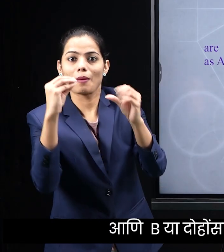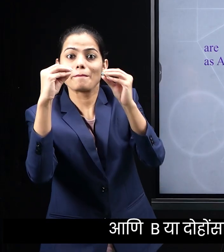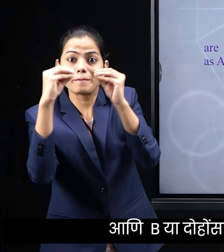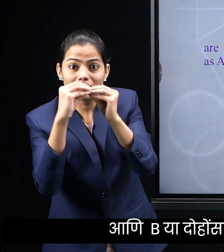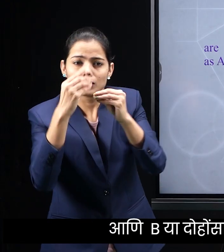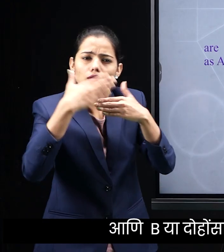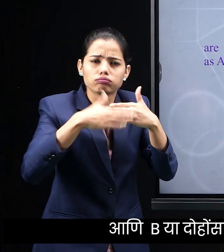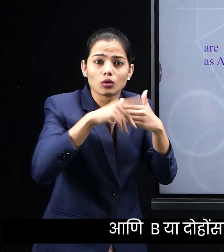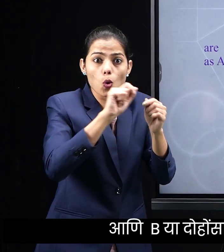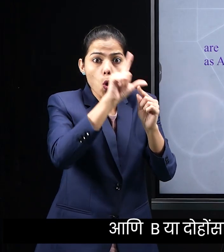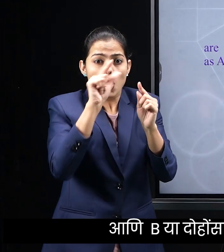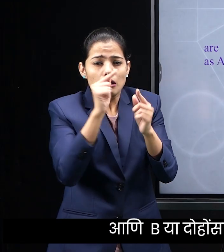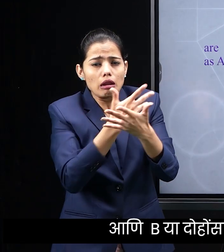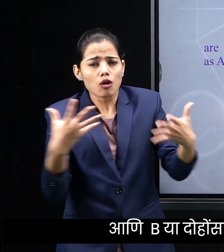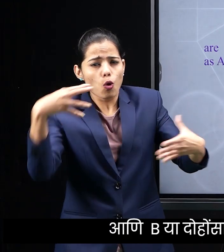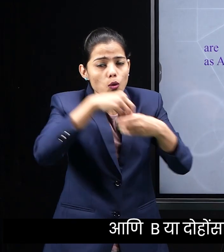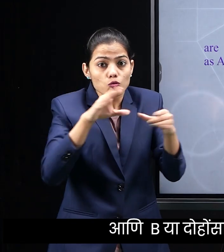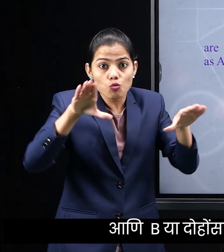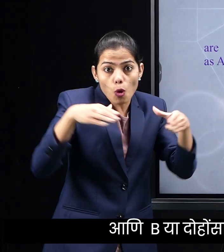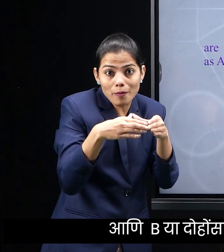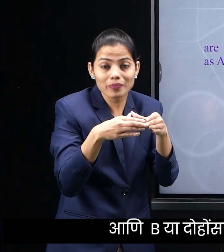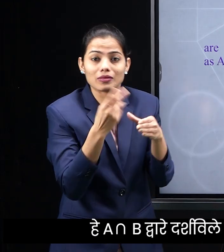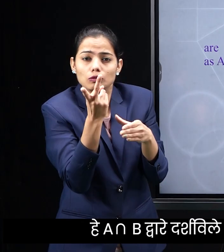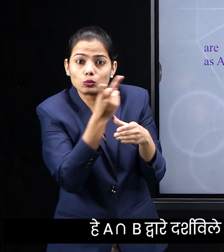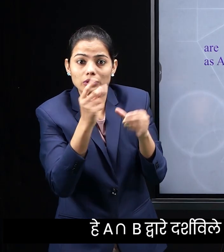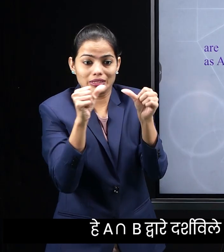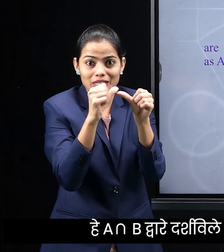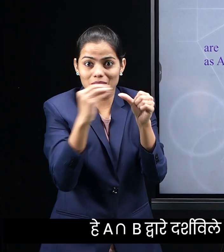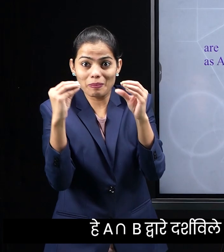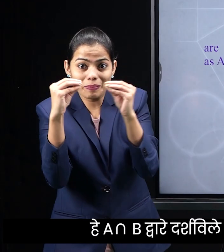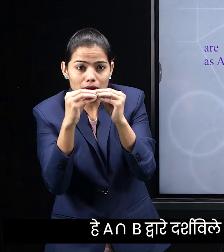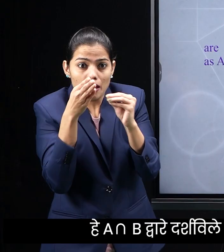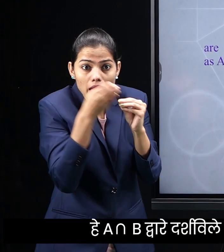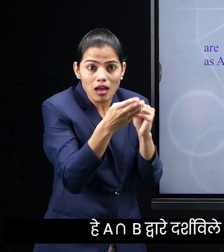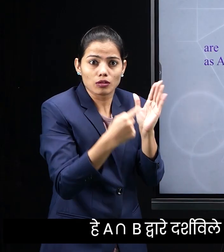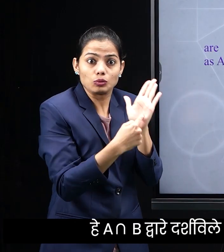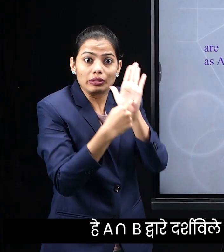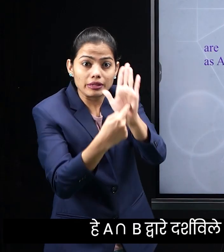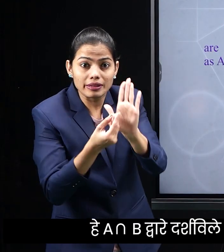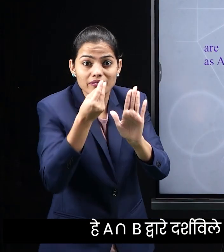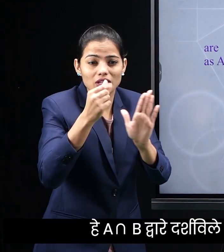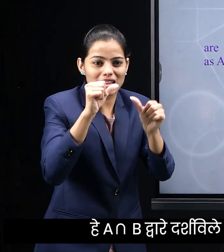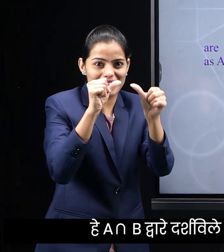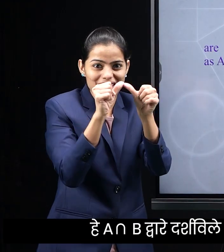सर्व घटांचा संच आहे. A इंटरसेक्शन B द्वारे दर्शविले जाते आणि